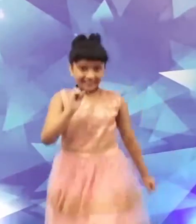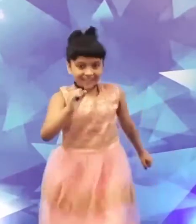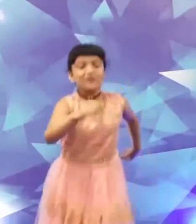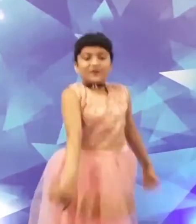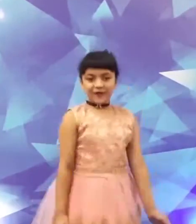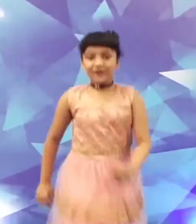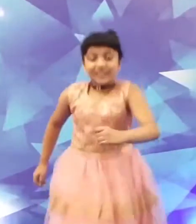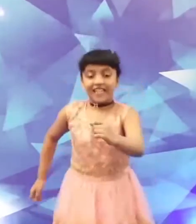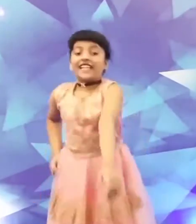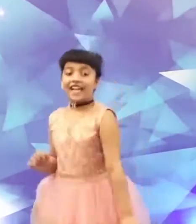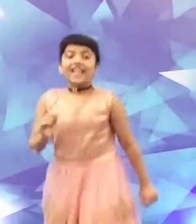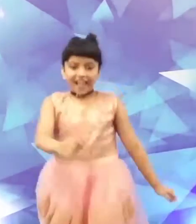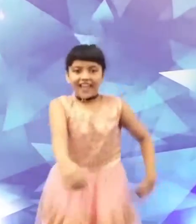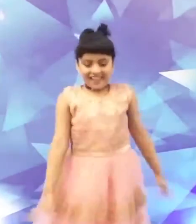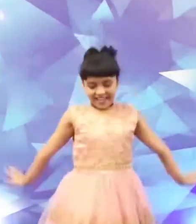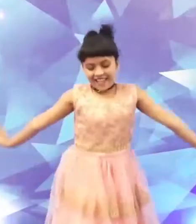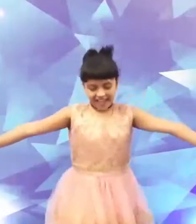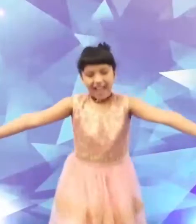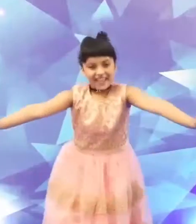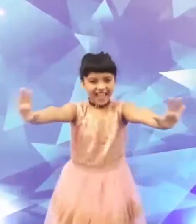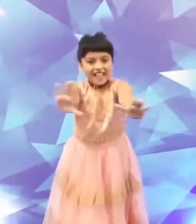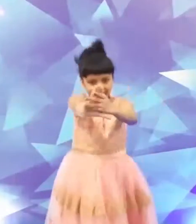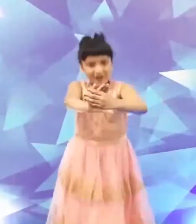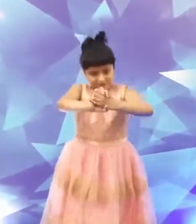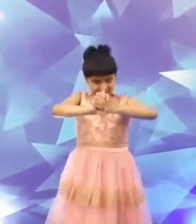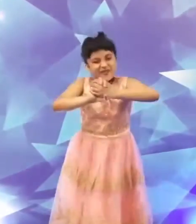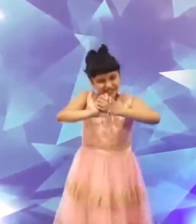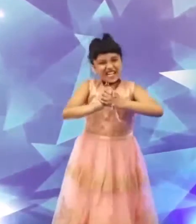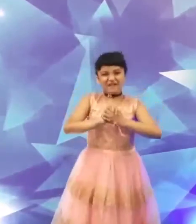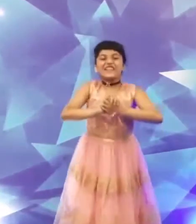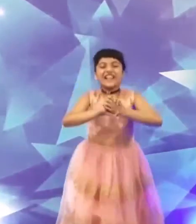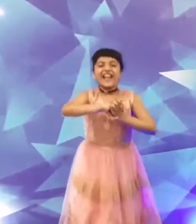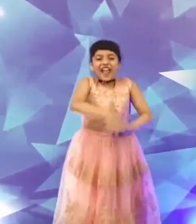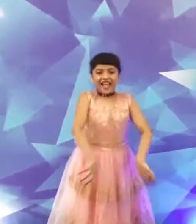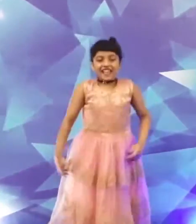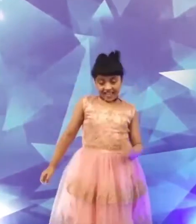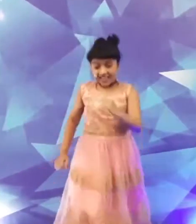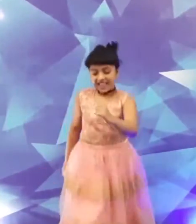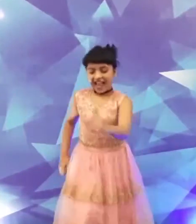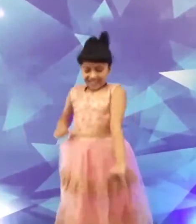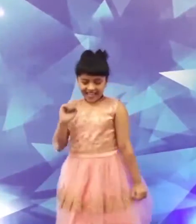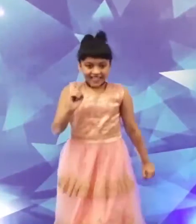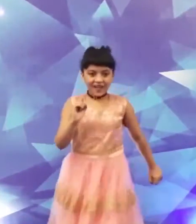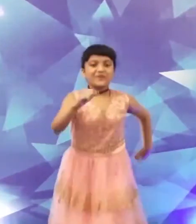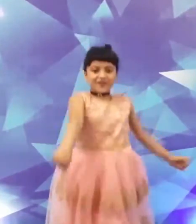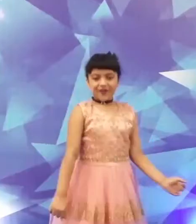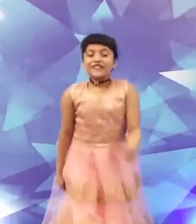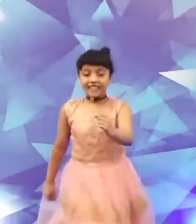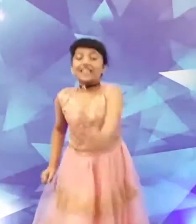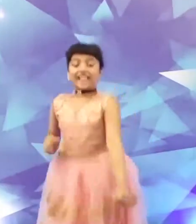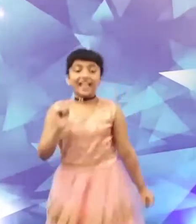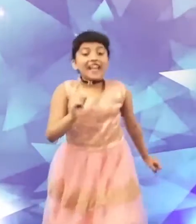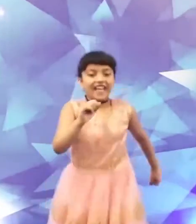साथ साथ हम तो चलते रहे, तेरा हाथ हाथ हम तो थामे रहे। साथ साथ हम